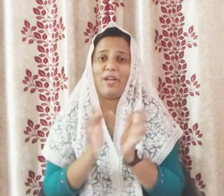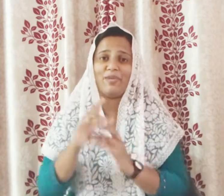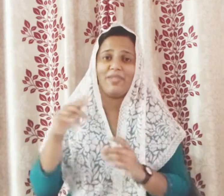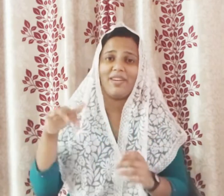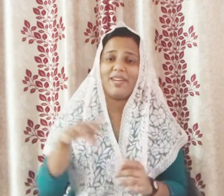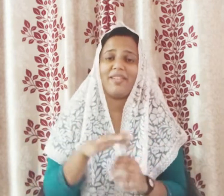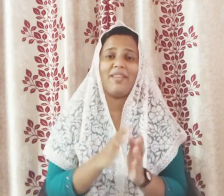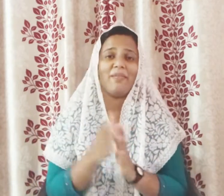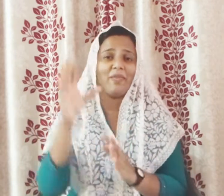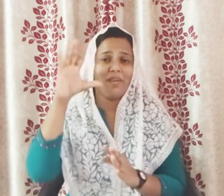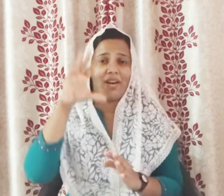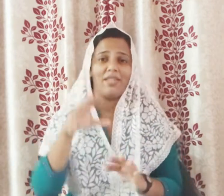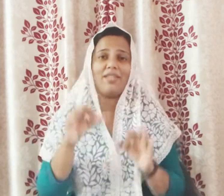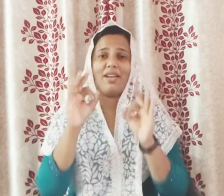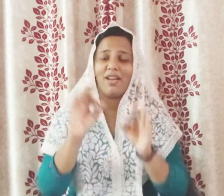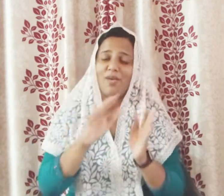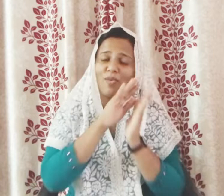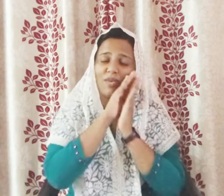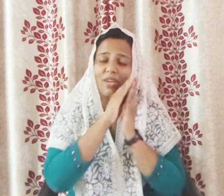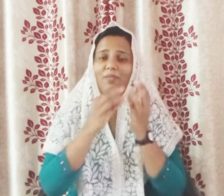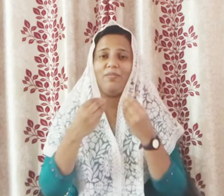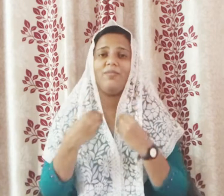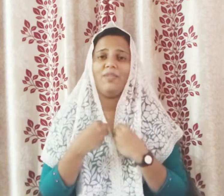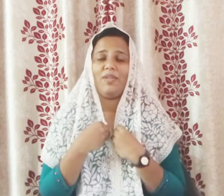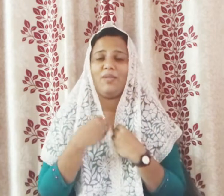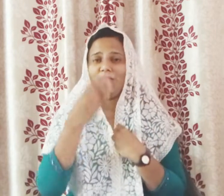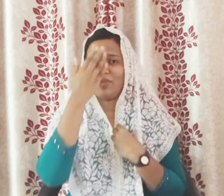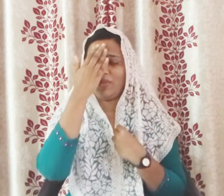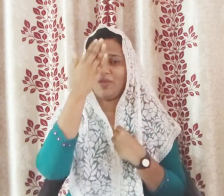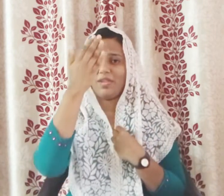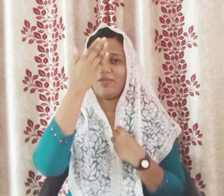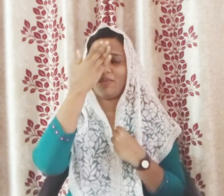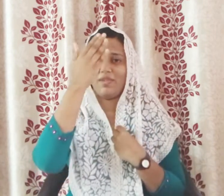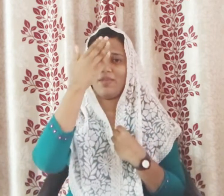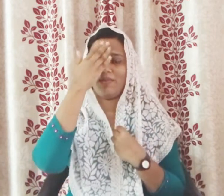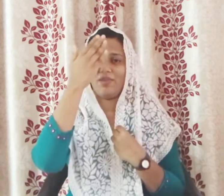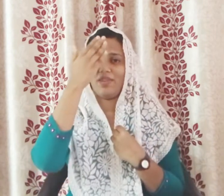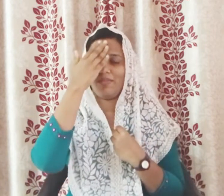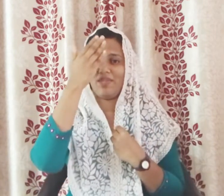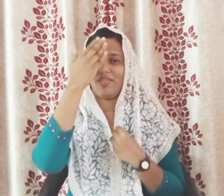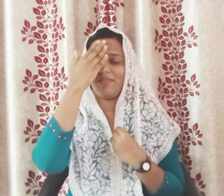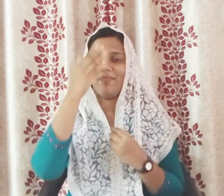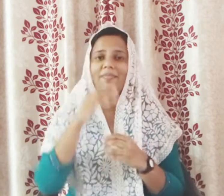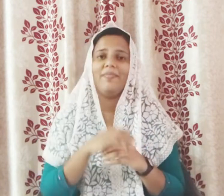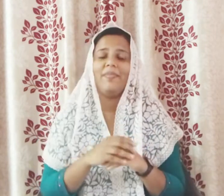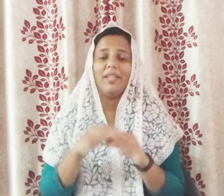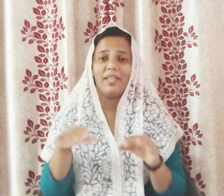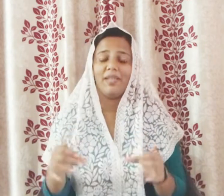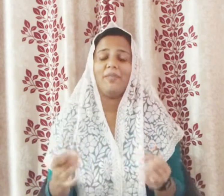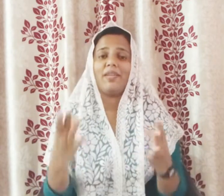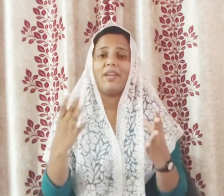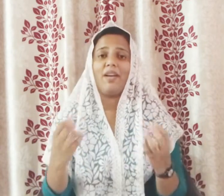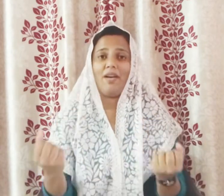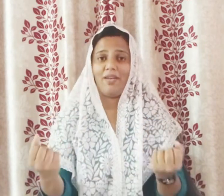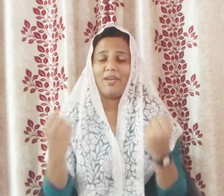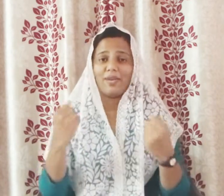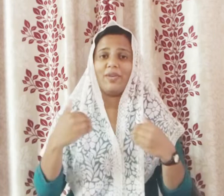നമ്മളെ നടത്തുന്ന കർത്താവിന്, കഴിഞ്ഞ രാത്രി നല്ല ഉറക്കം തന്ന കർത്താവിന് സ്തോത്രം പറഞ്ഞാട്ട്. ഹല്ലേലൂയ. സ്തോത്രം, സ്തോത്രം, സ്തോത്രം, സ്തോത്രം. പ്രഭാതത്തിൽ